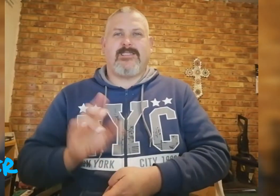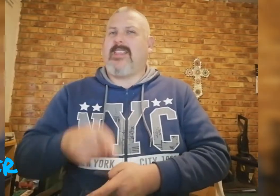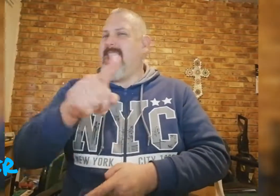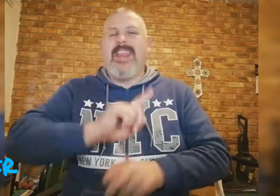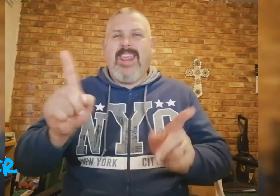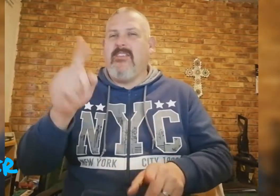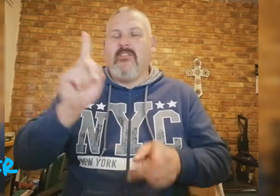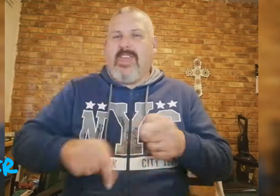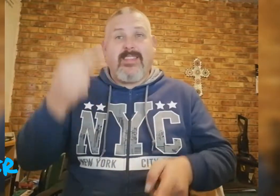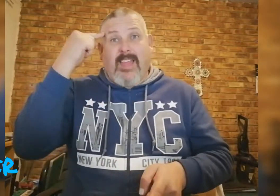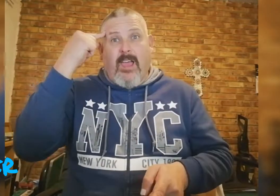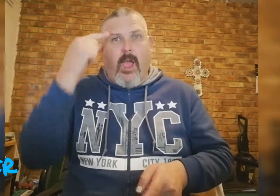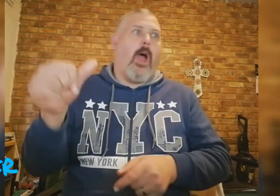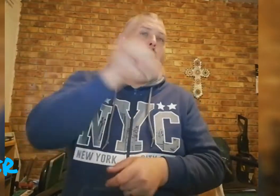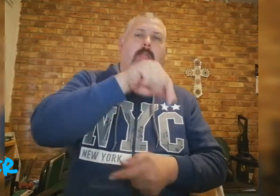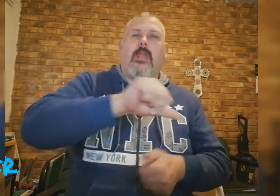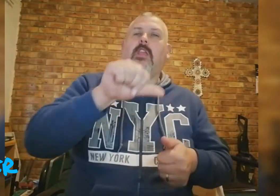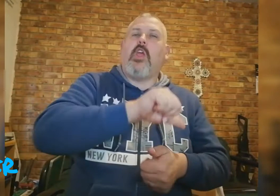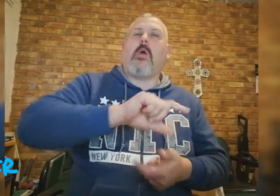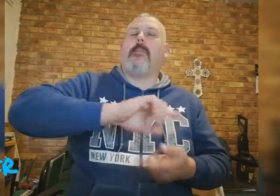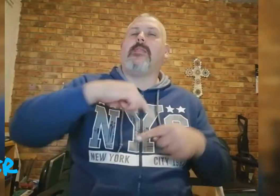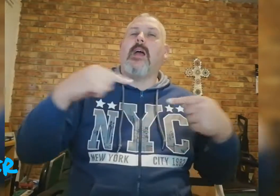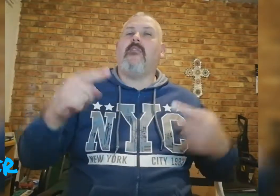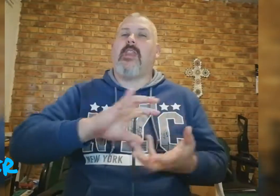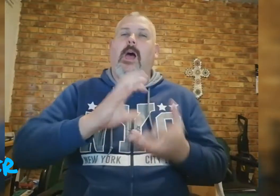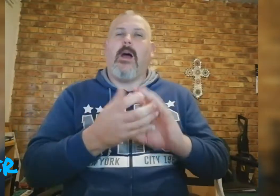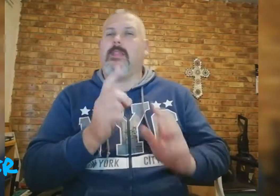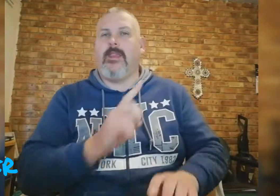sal jy nie weer dink, terug op die dinge van die aarde nie.